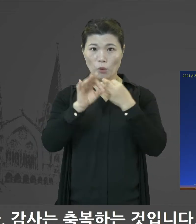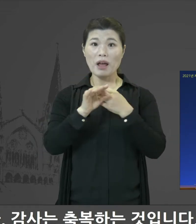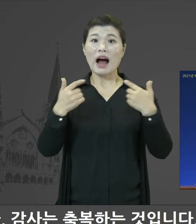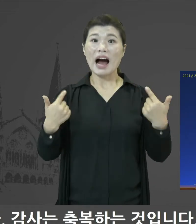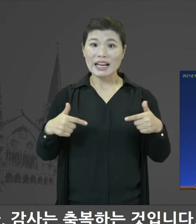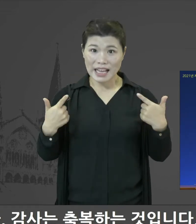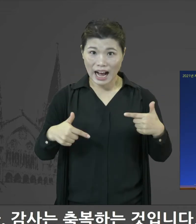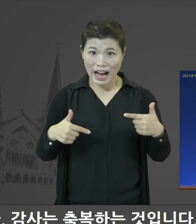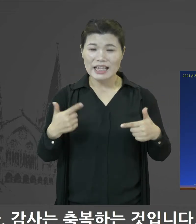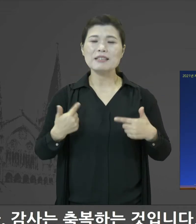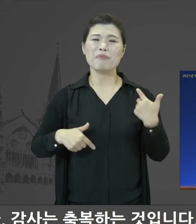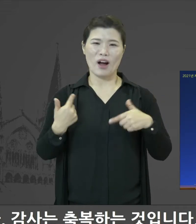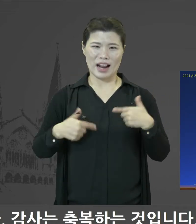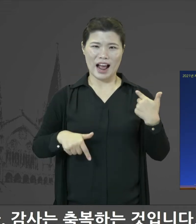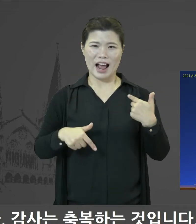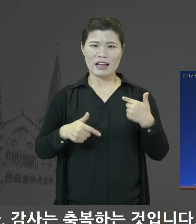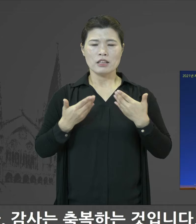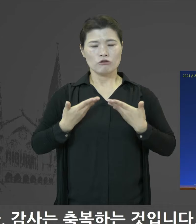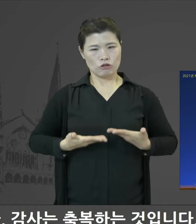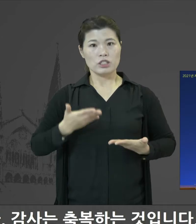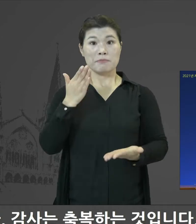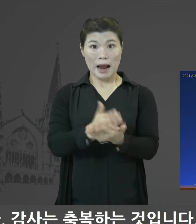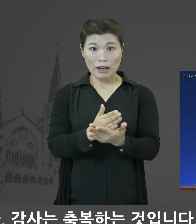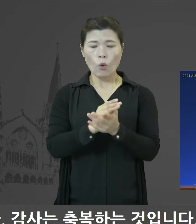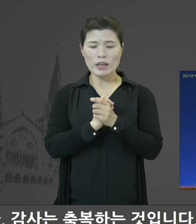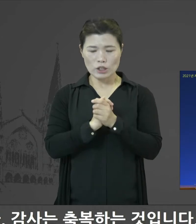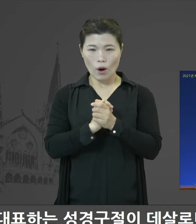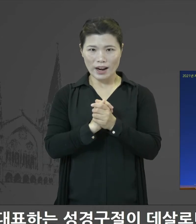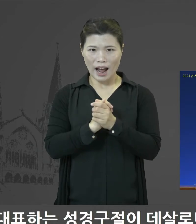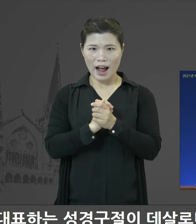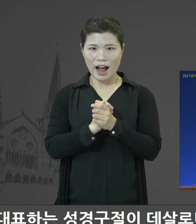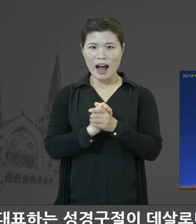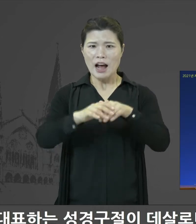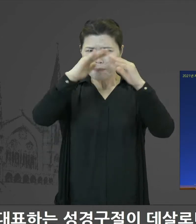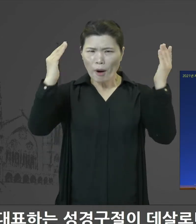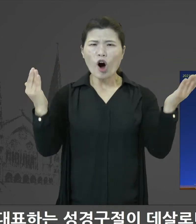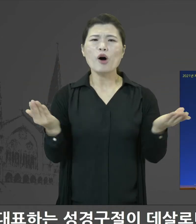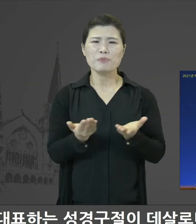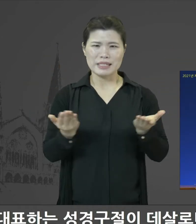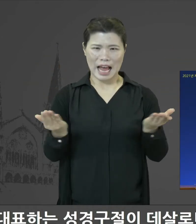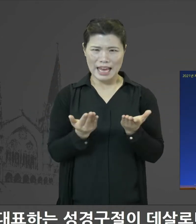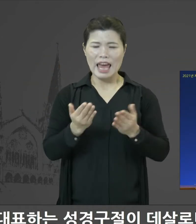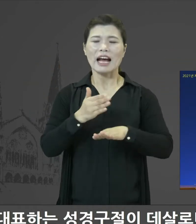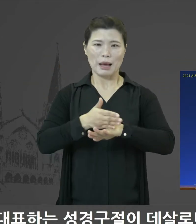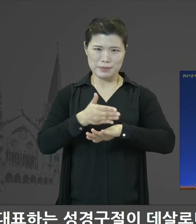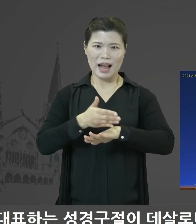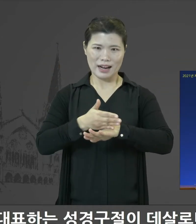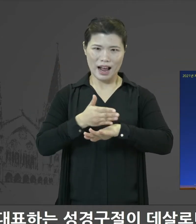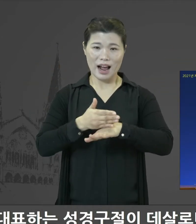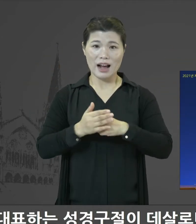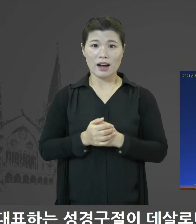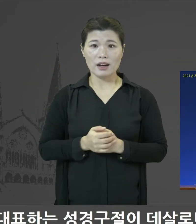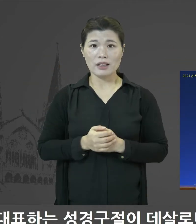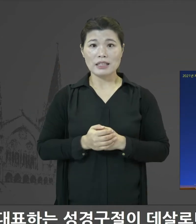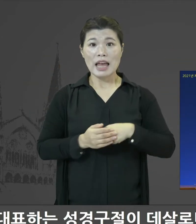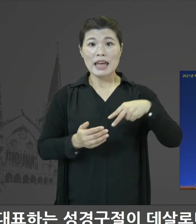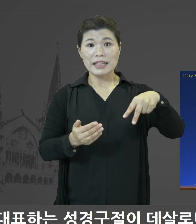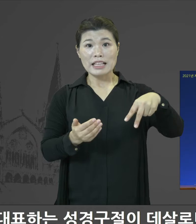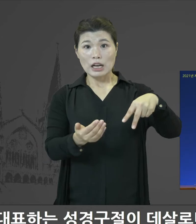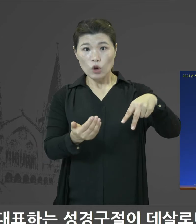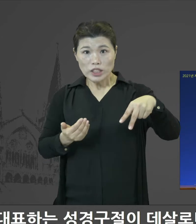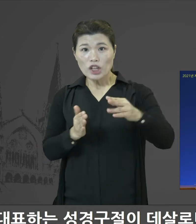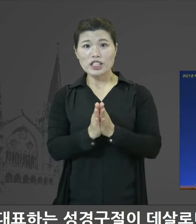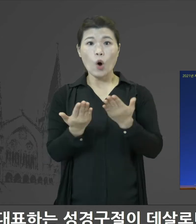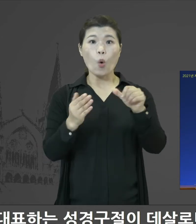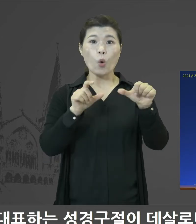항상 기뻐하라, 쉬지 말고 기도하라, 범사에 감사하라. 이 데살로니가 전서